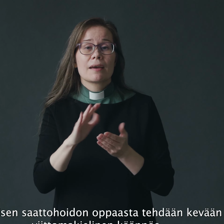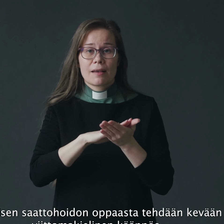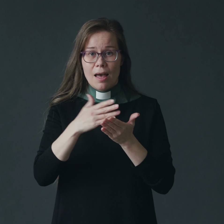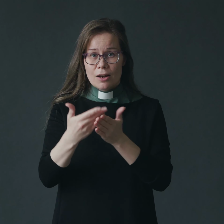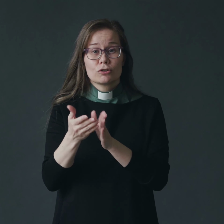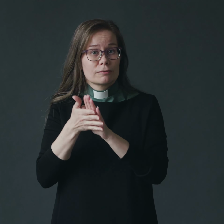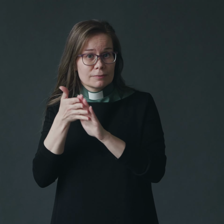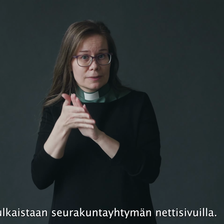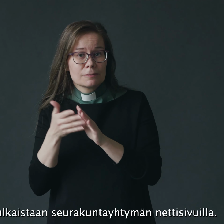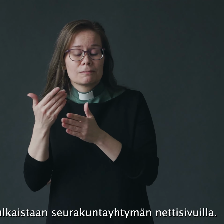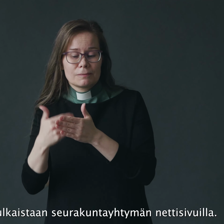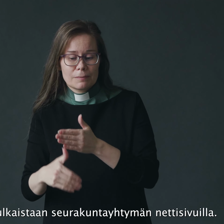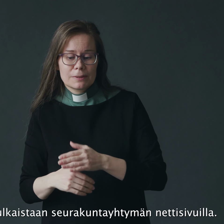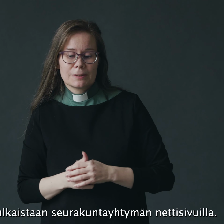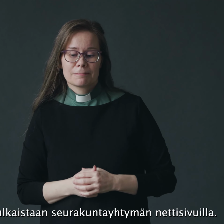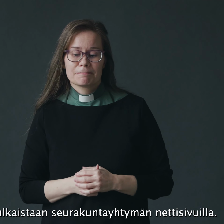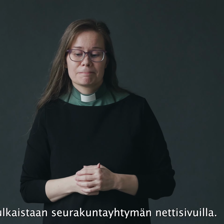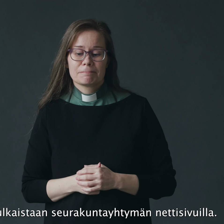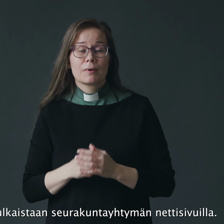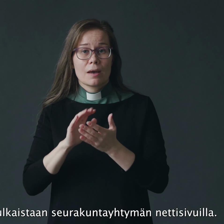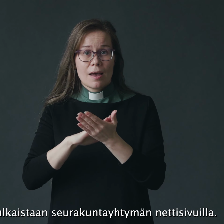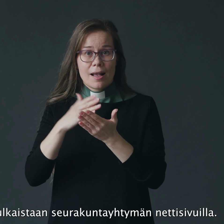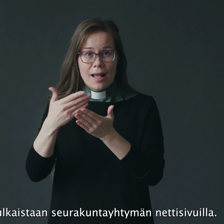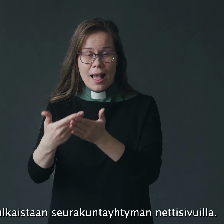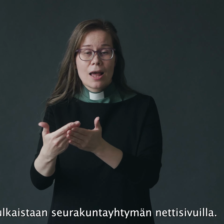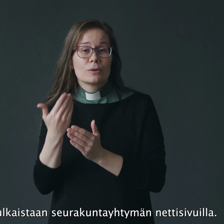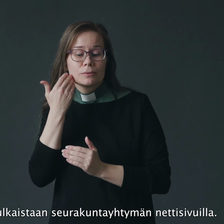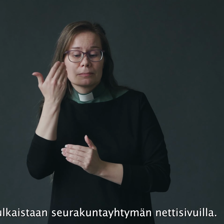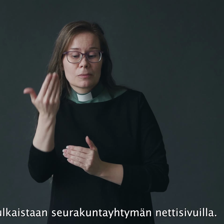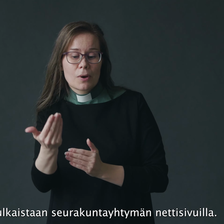Se julkaistaan seurakuntayhtymän nettisivuilla.